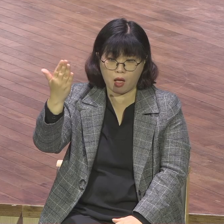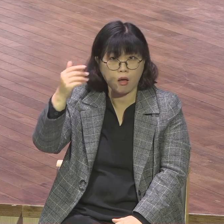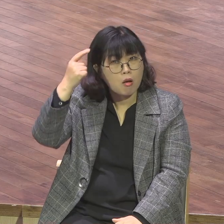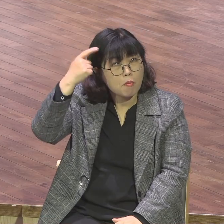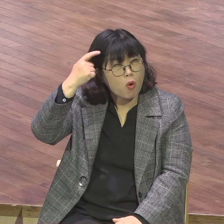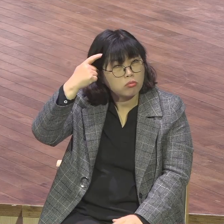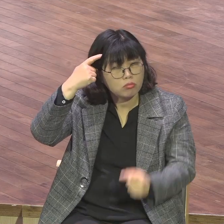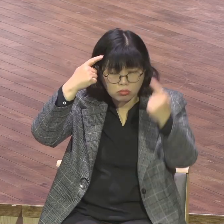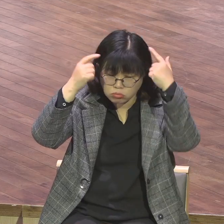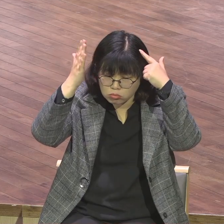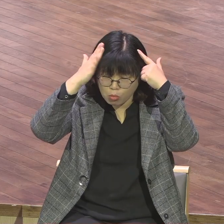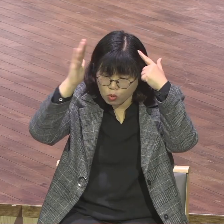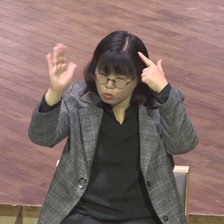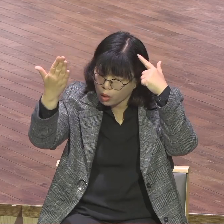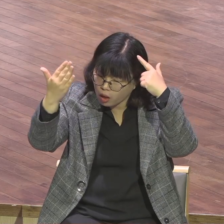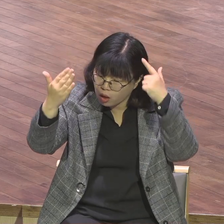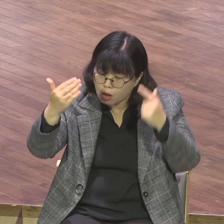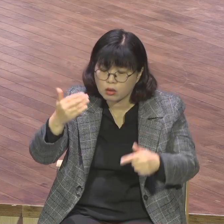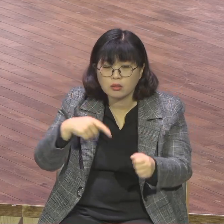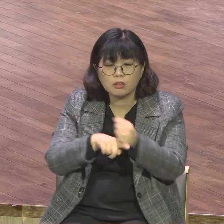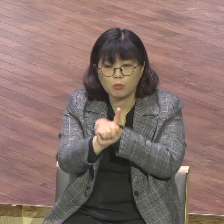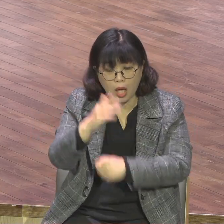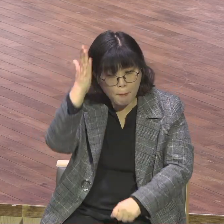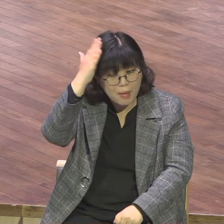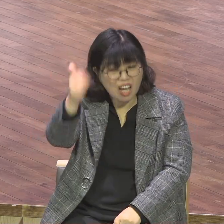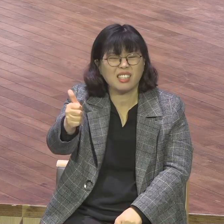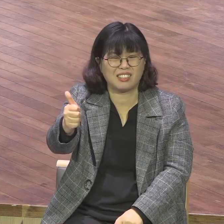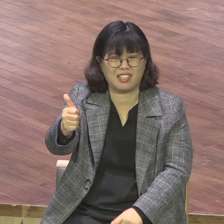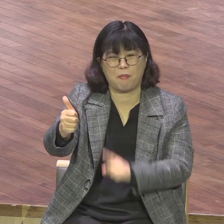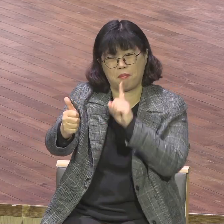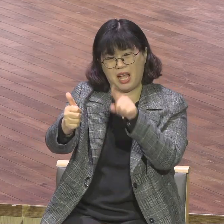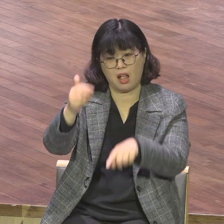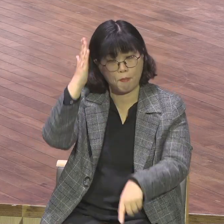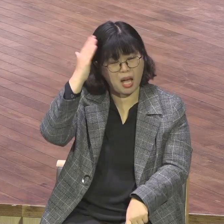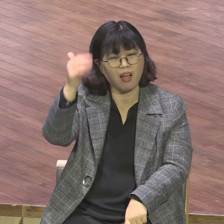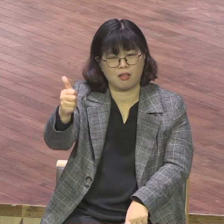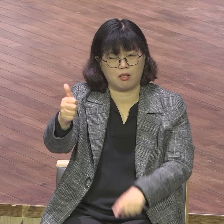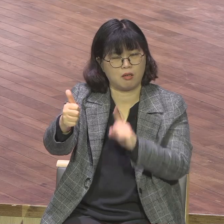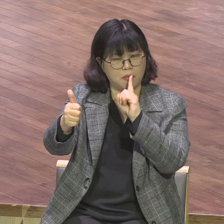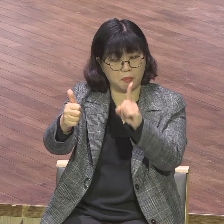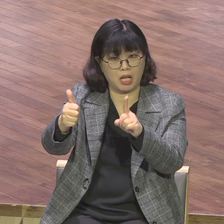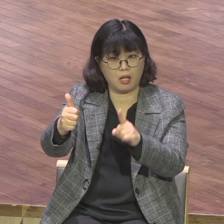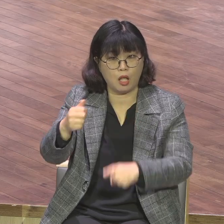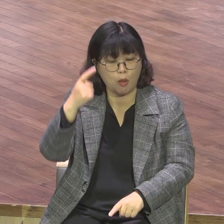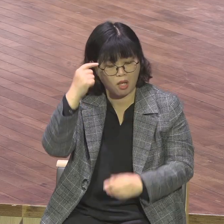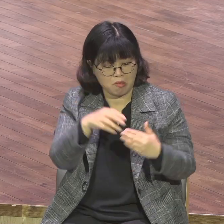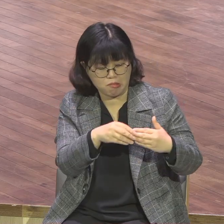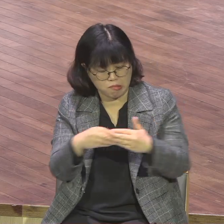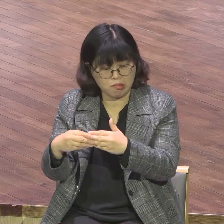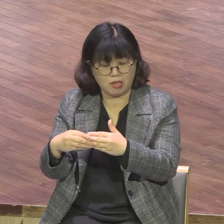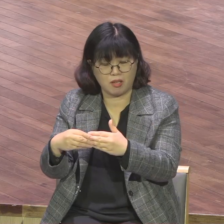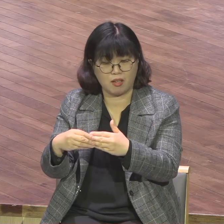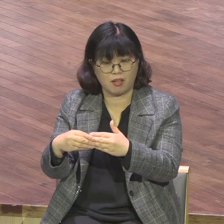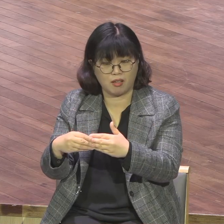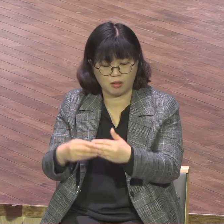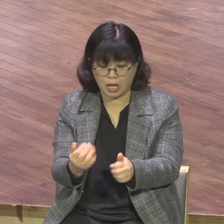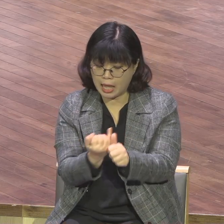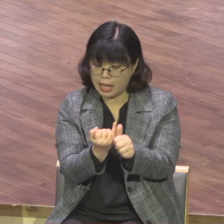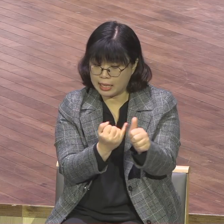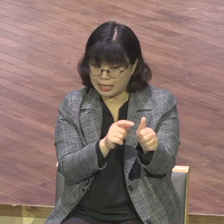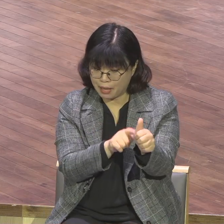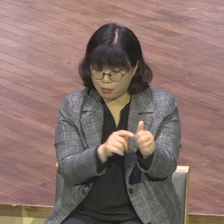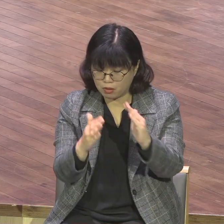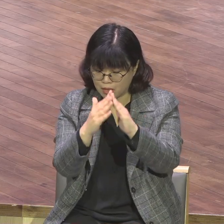리더십을 말하죠. 머리. 머리가 다 몸을 끌고 가잖아요. 몸은 그리 머리, 남편의 권위를 세워주는